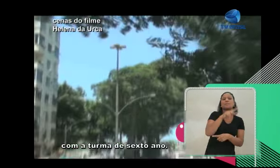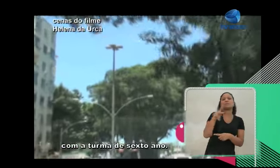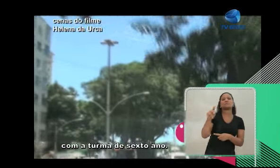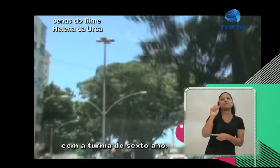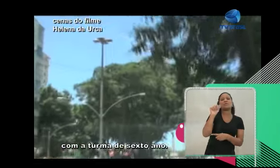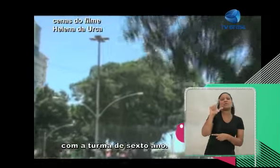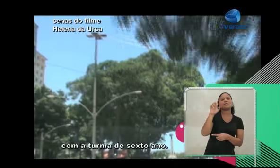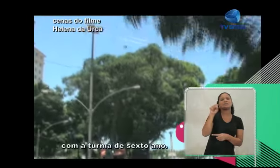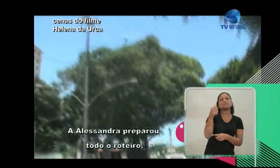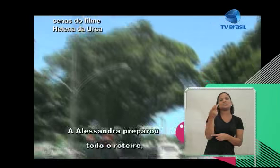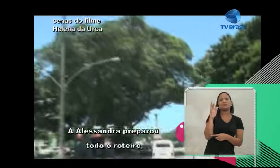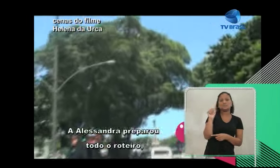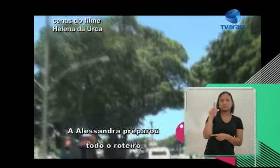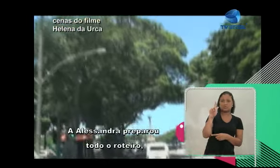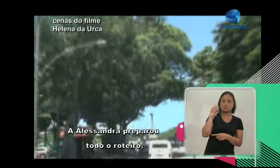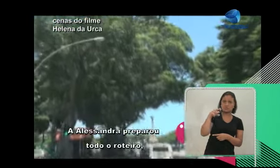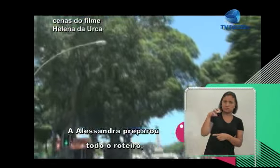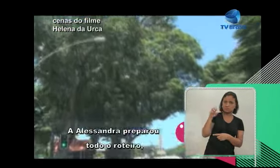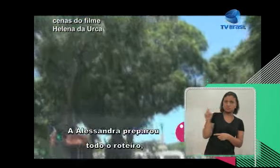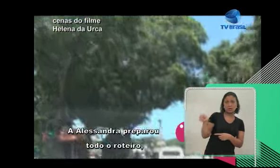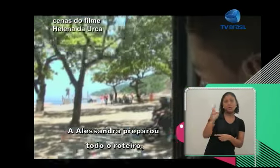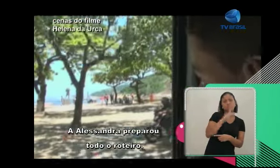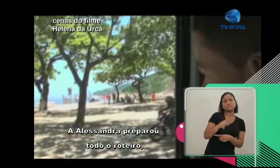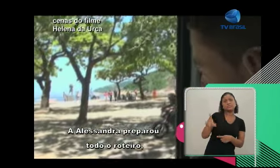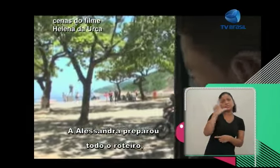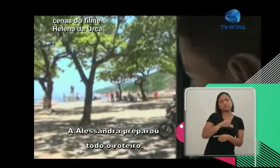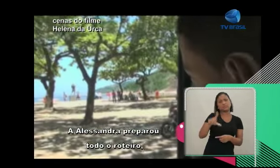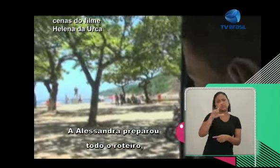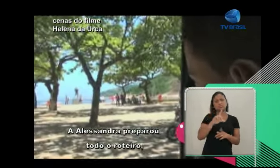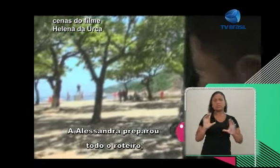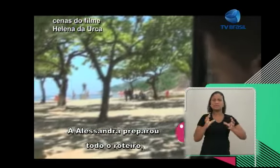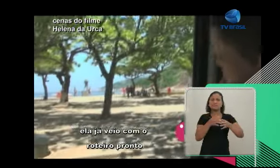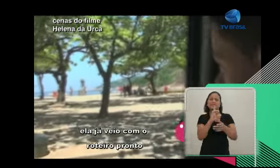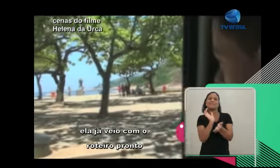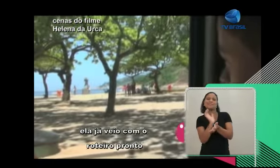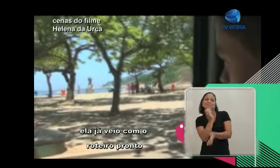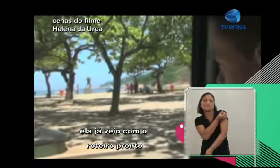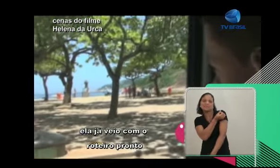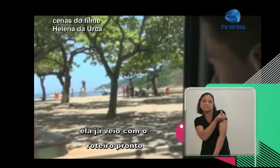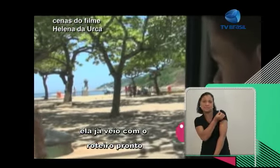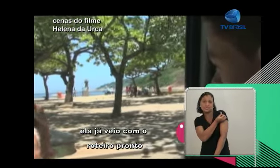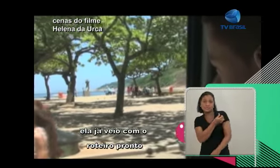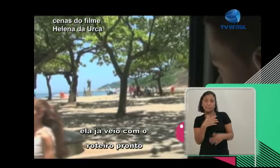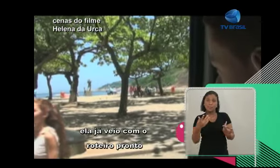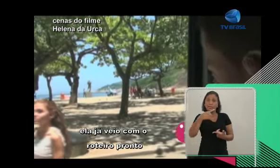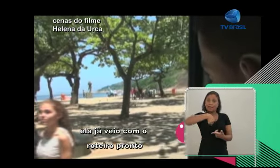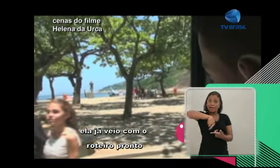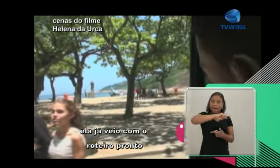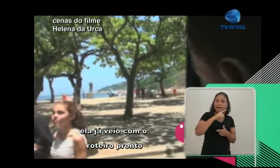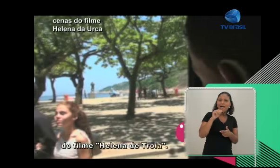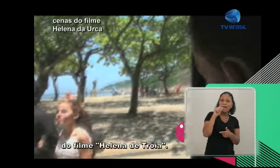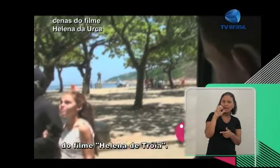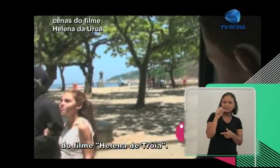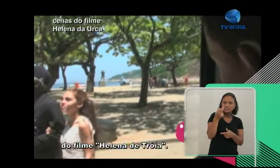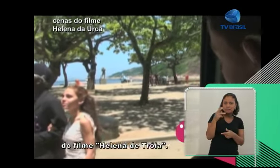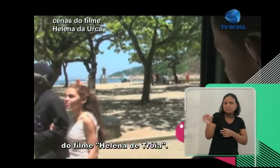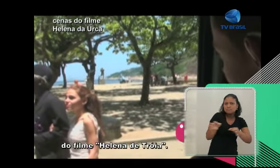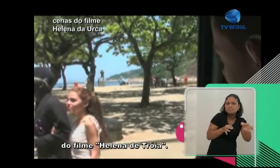6º ano. Então a Alessandra preparou todo o roteiro, ela já veio com o roteiro pronto, né, do filme Helena de Troia.